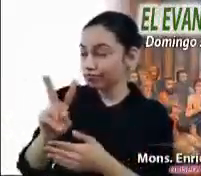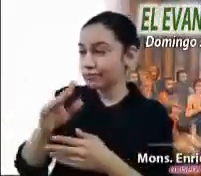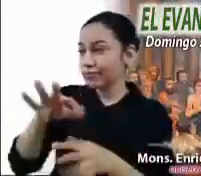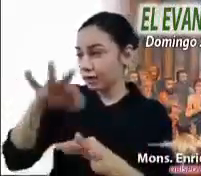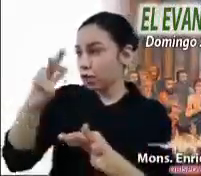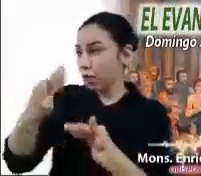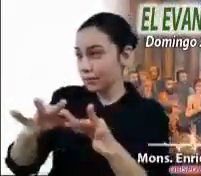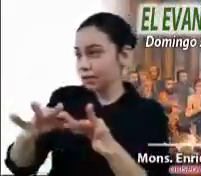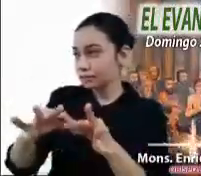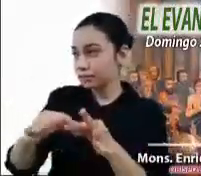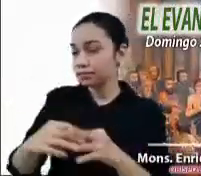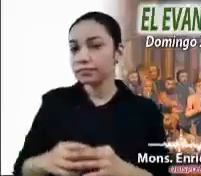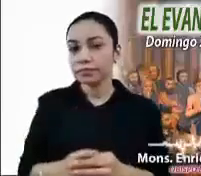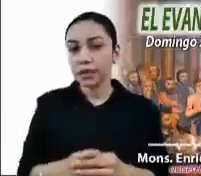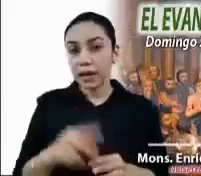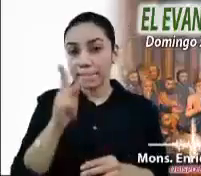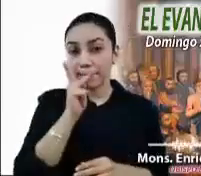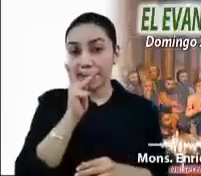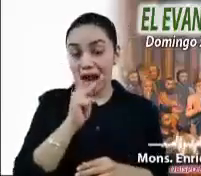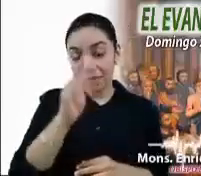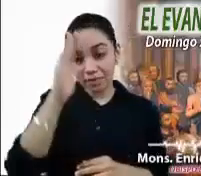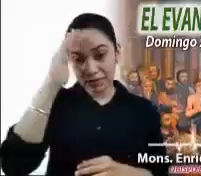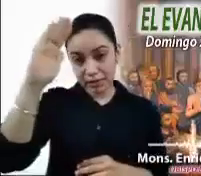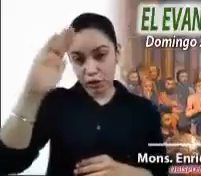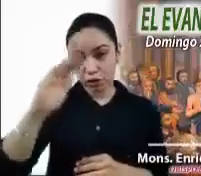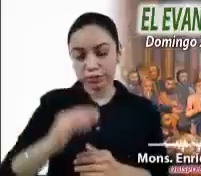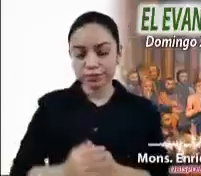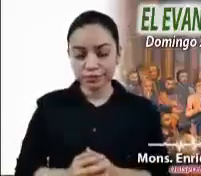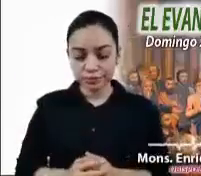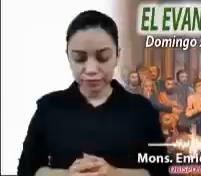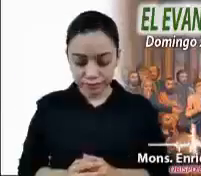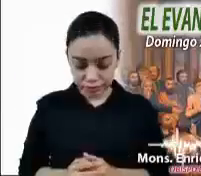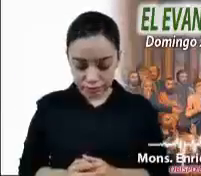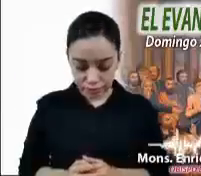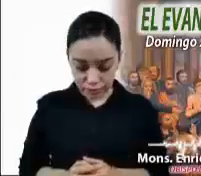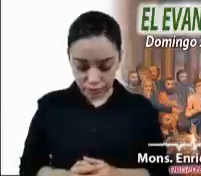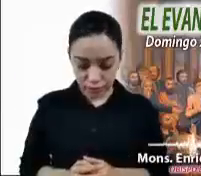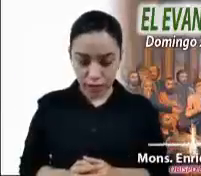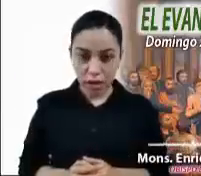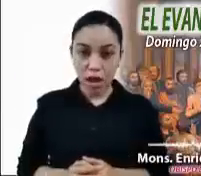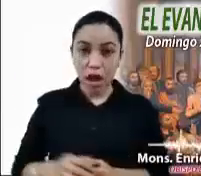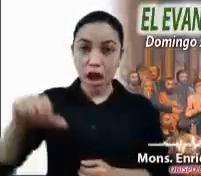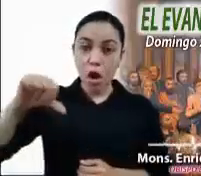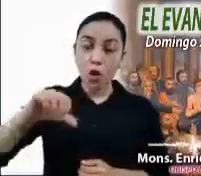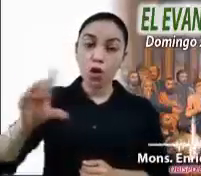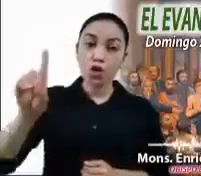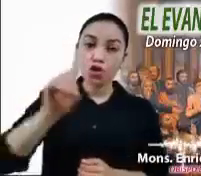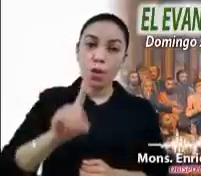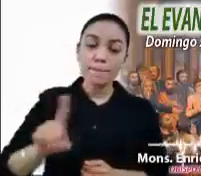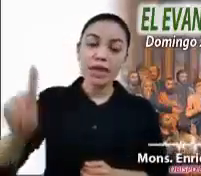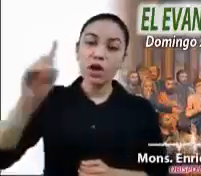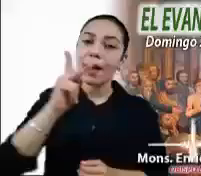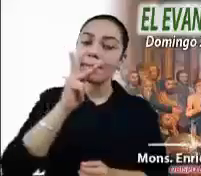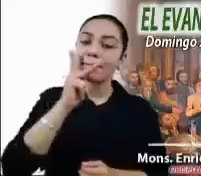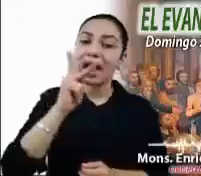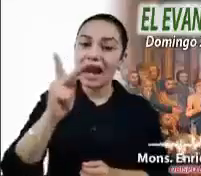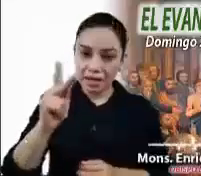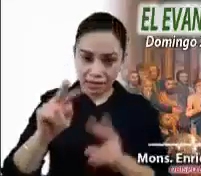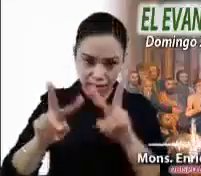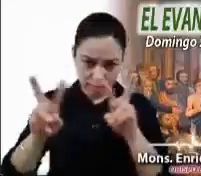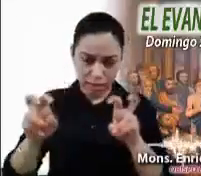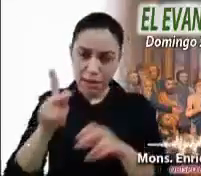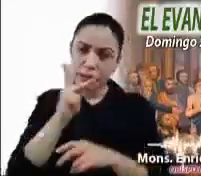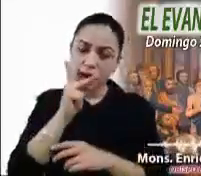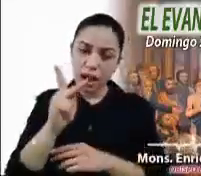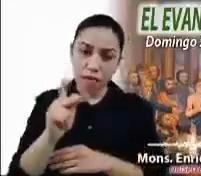Domingo de la Palabra, y hoy las lecturas nos recuerdan su importancia. San Lucas será nuestro compañero de viaje en este